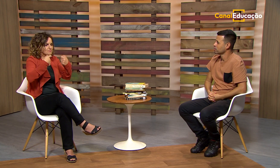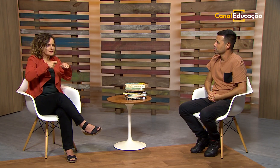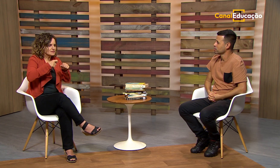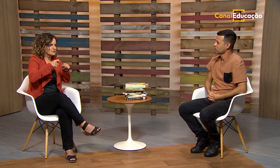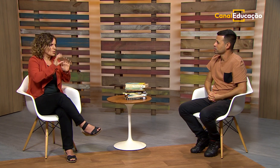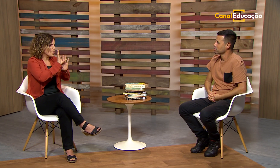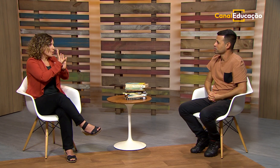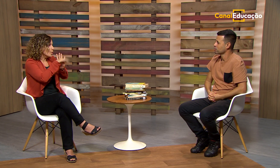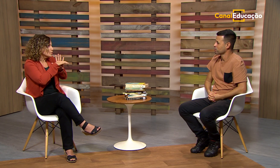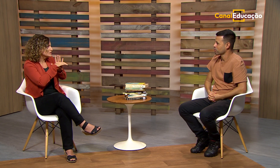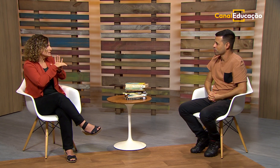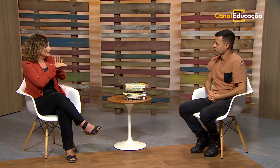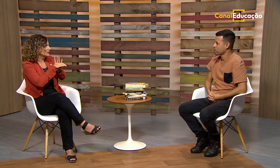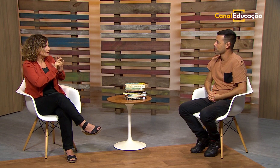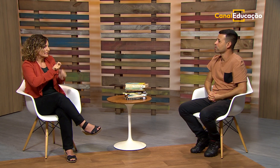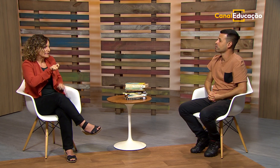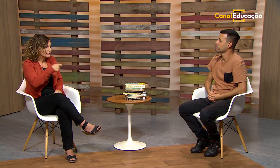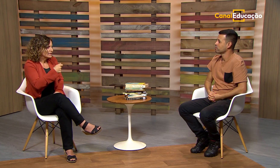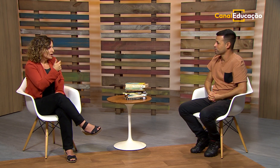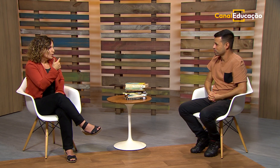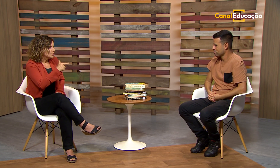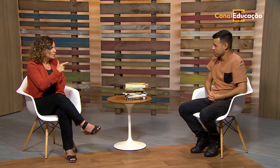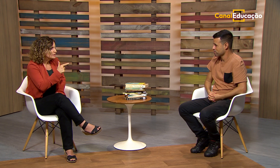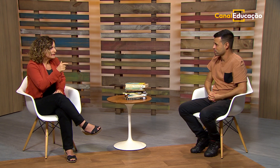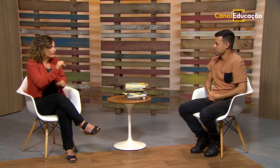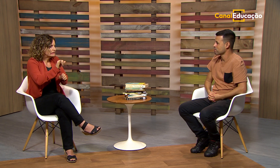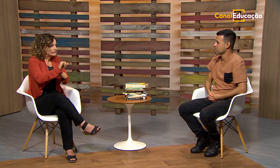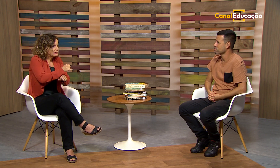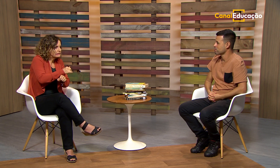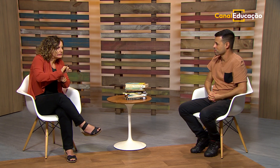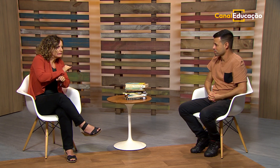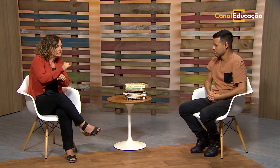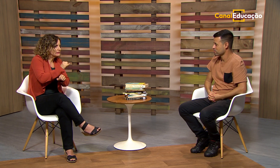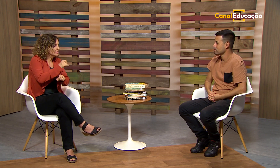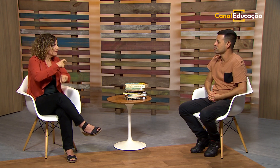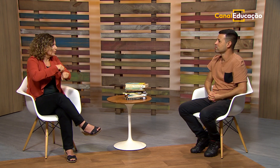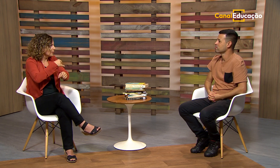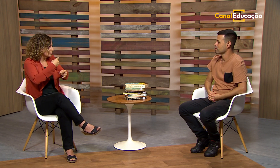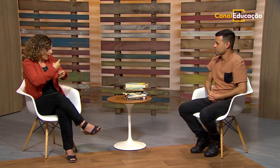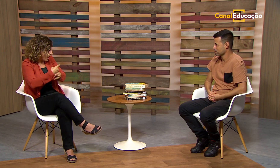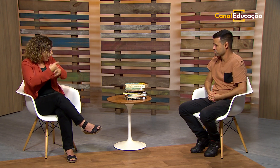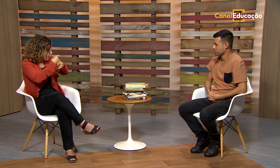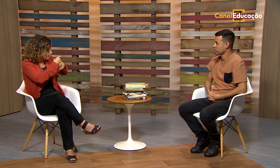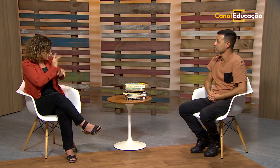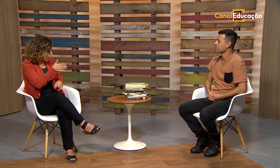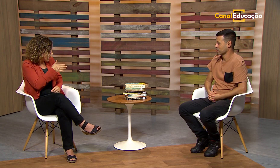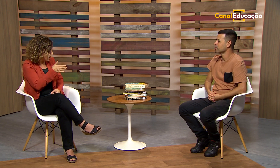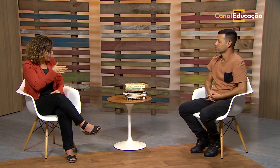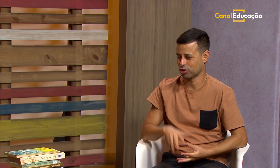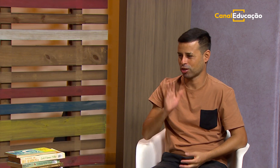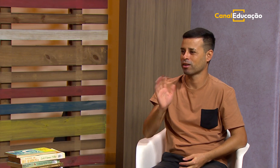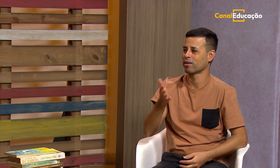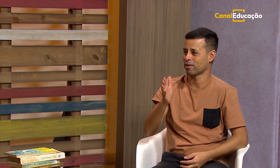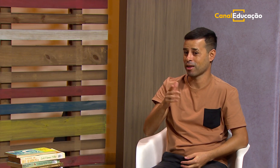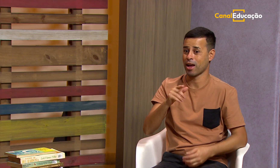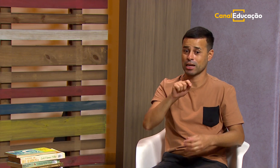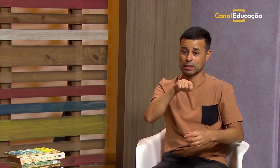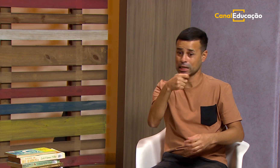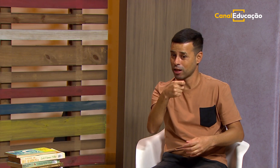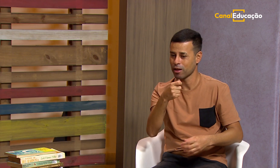lives, teve algum momento em que você precisou pensar em estratégias de tradução para Libras? Sim. No